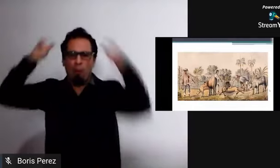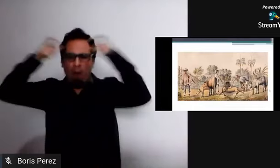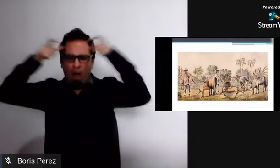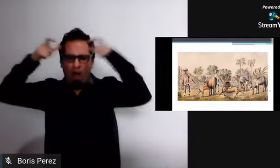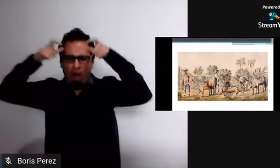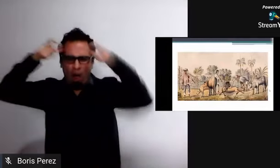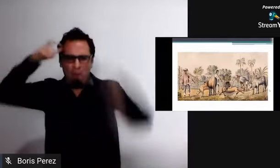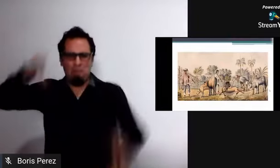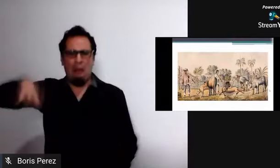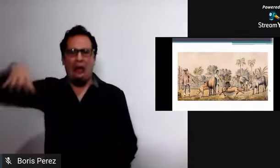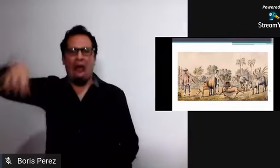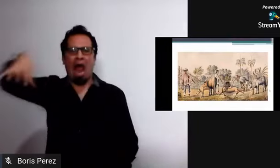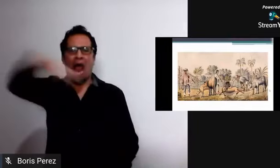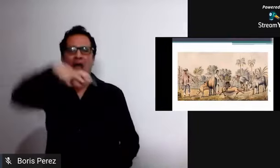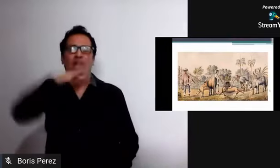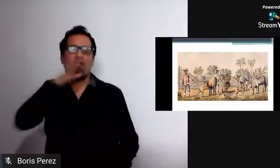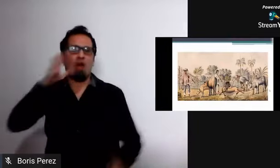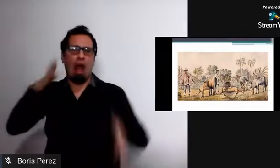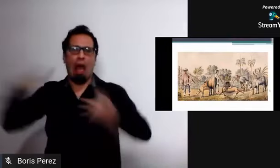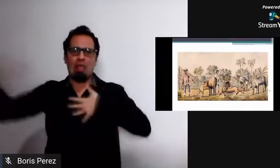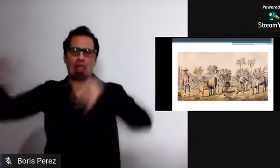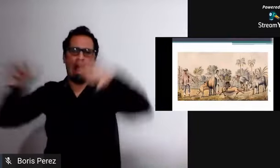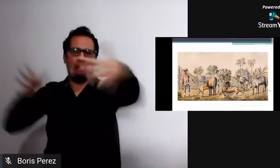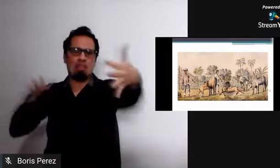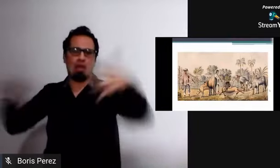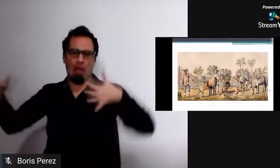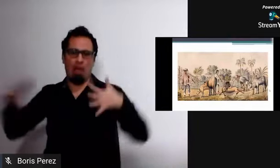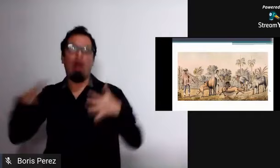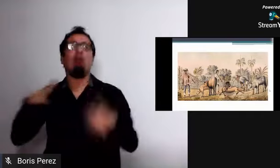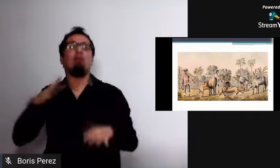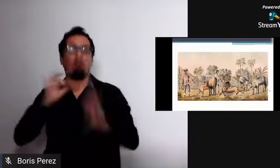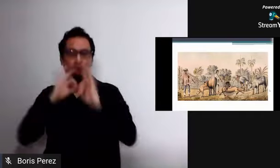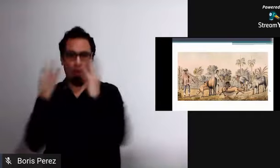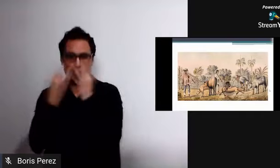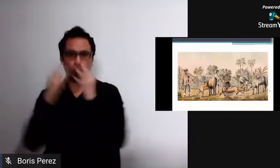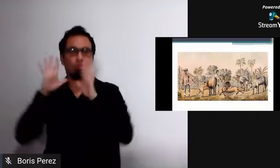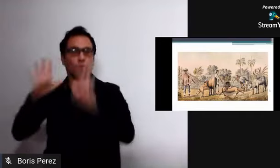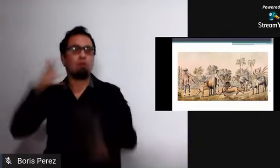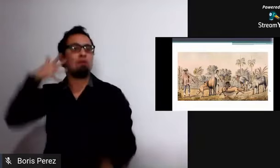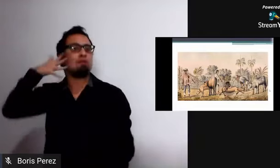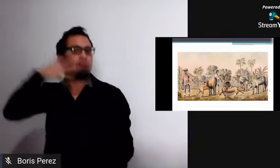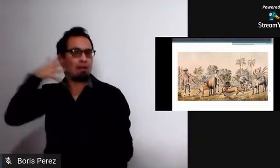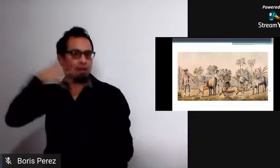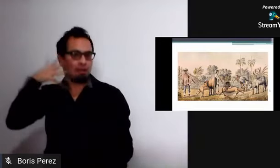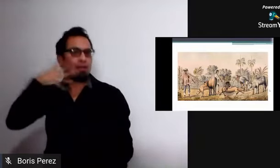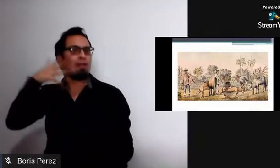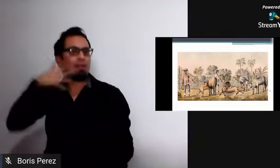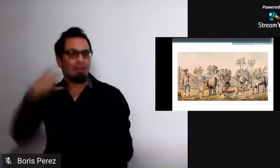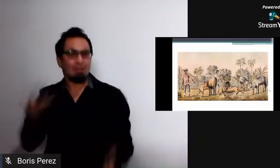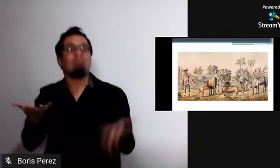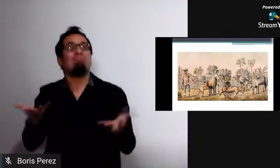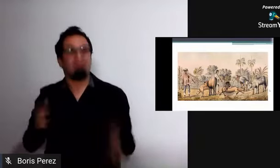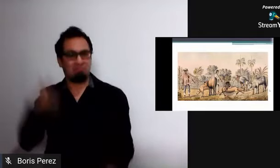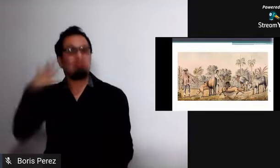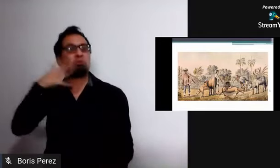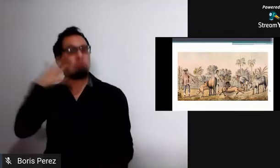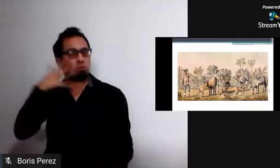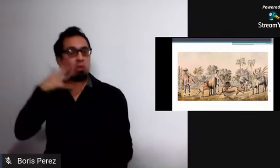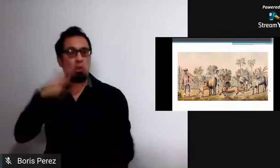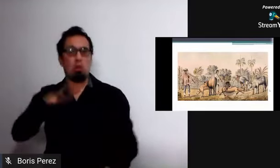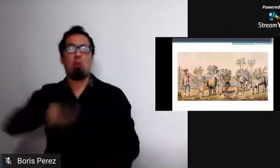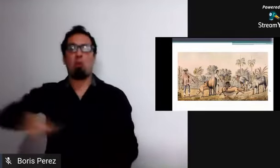Como vemos en esta ilustración, aquí se puede visualizar tal vez lo que sucedía en esa época, las